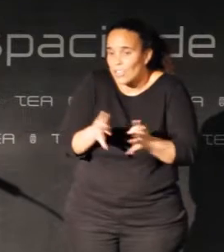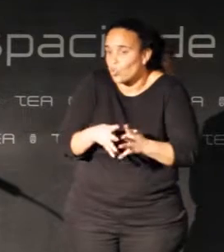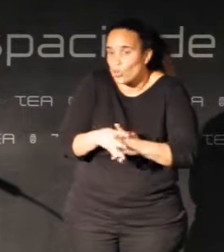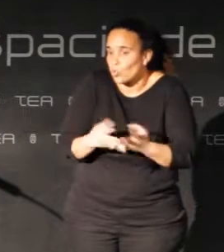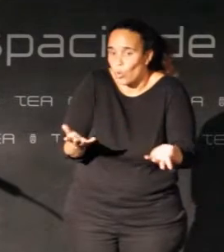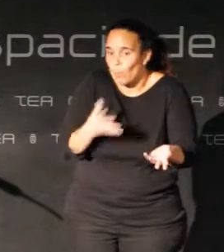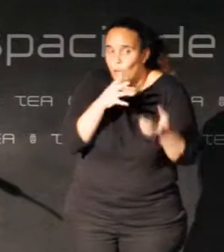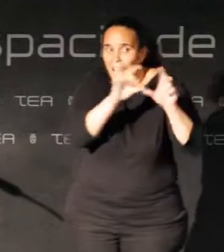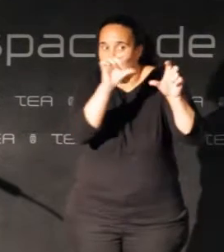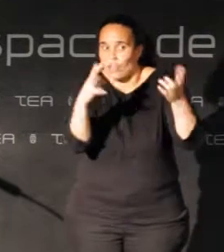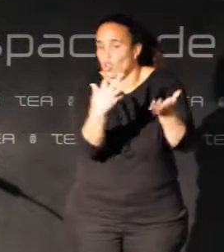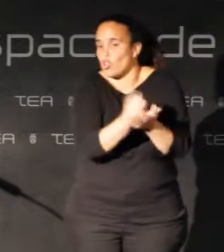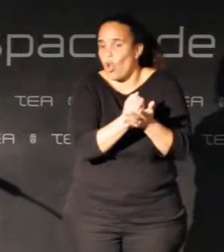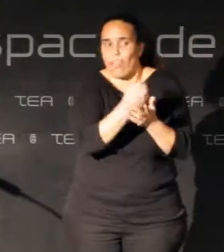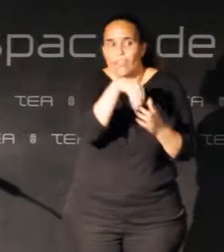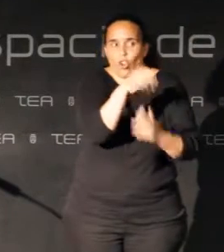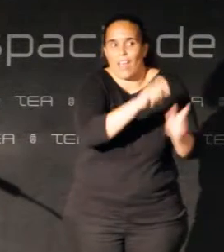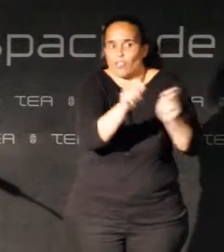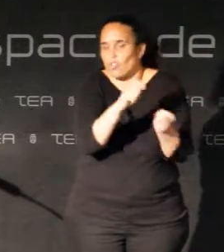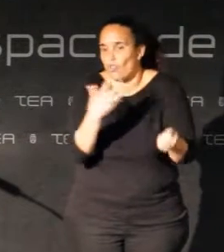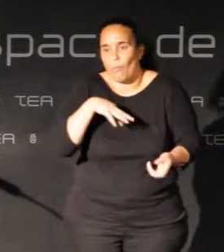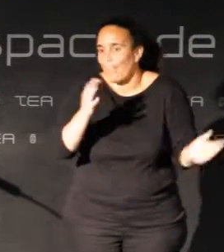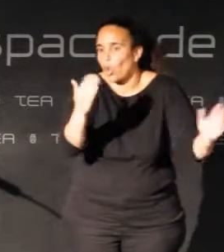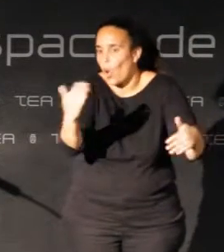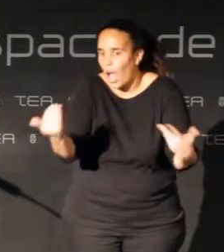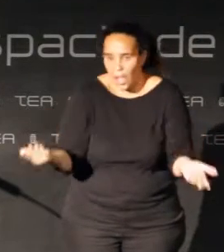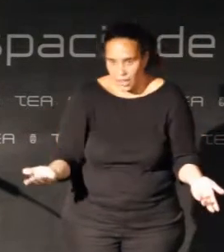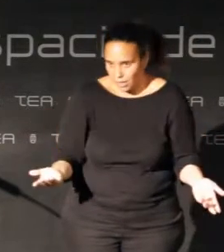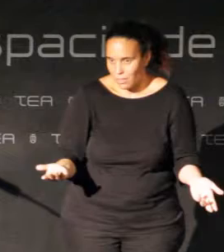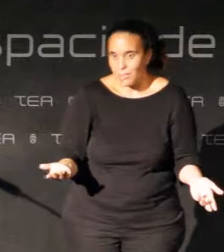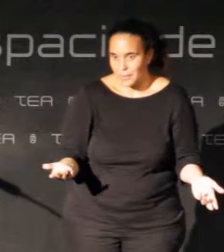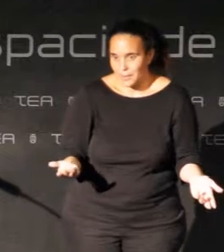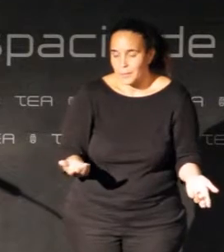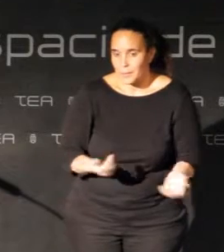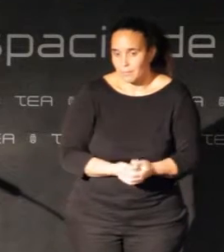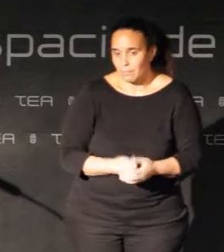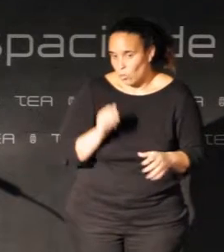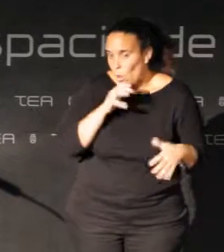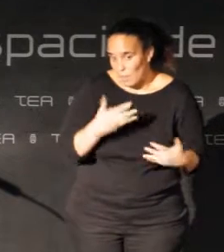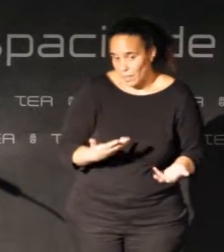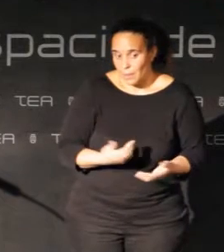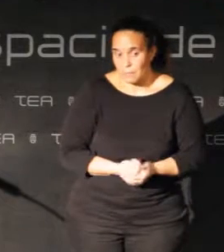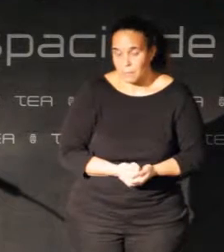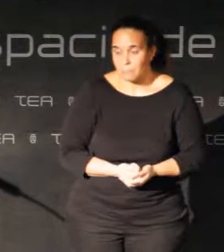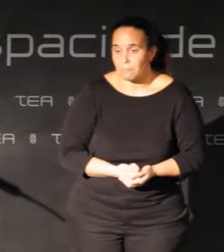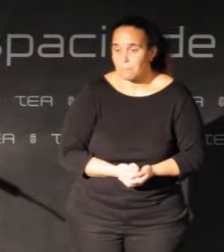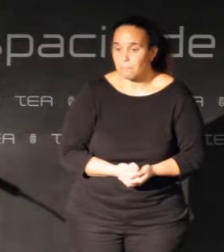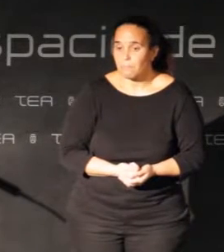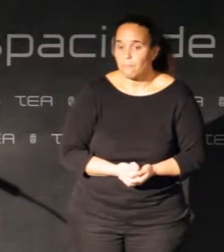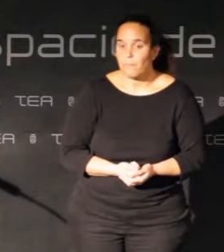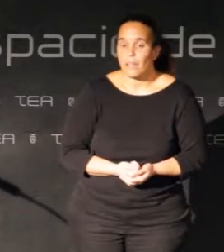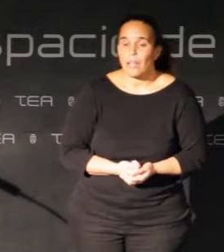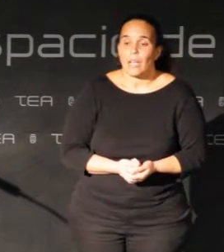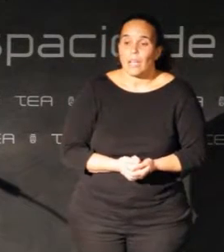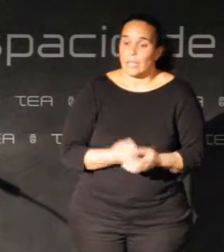no todas las entidades, no todas las asociaciones disponen de ella a la fecha actual. En cuanto a las